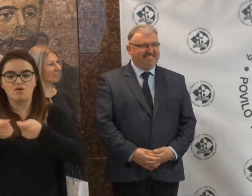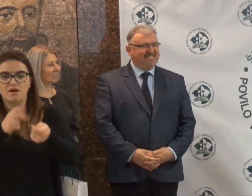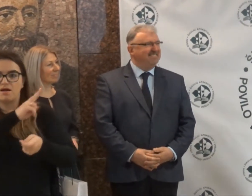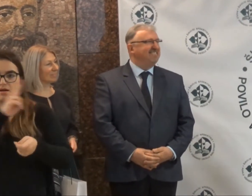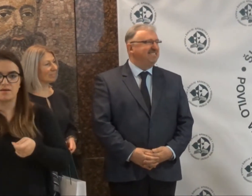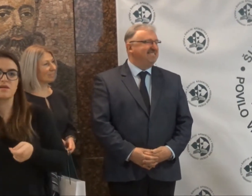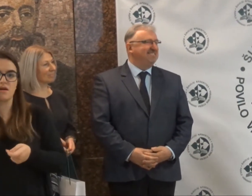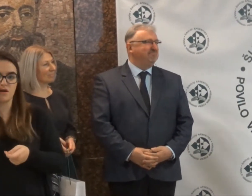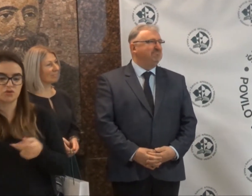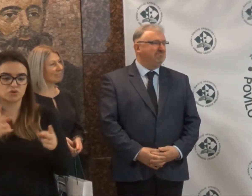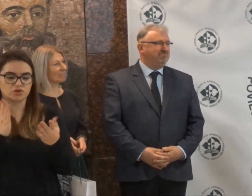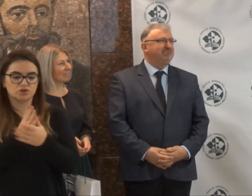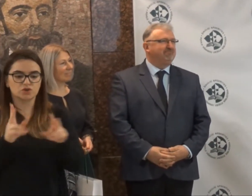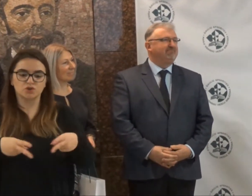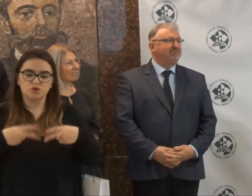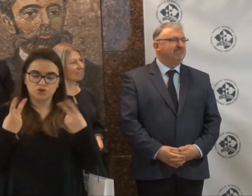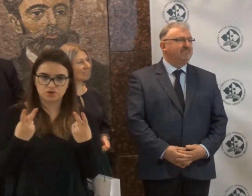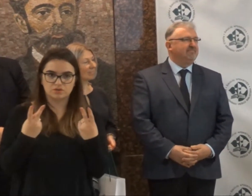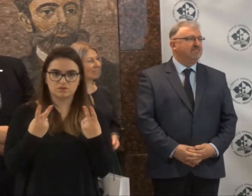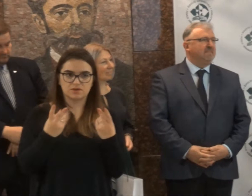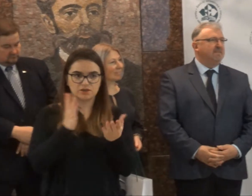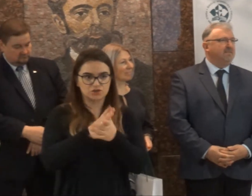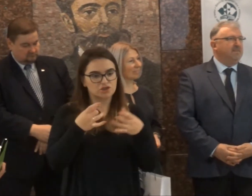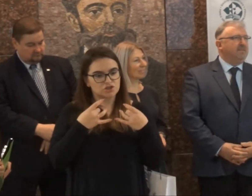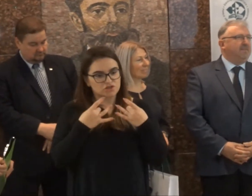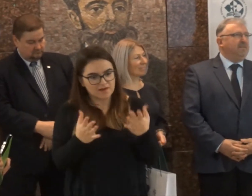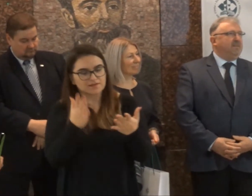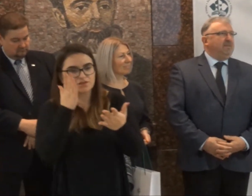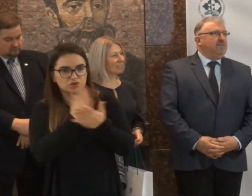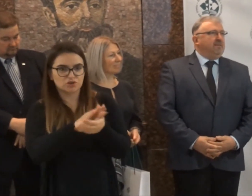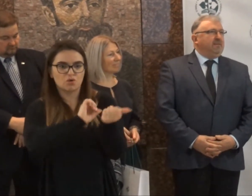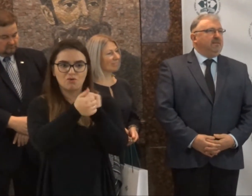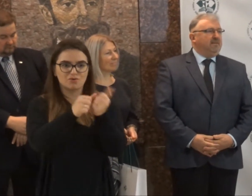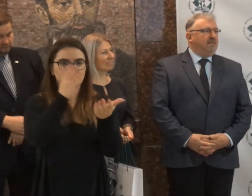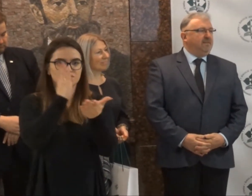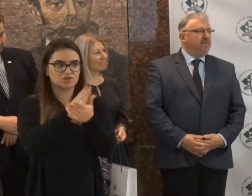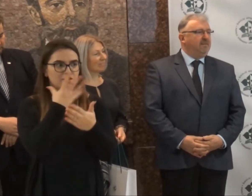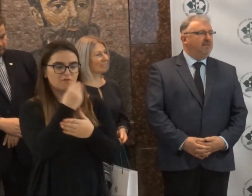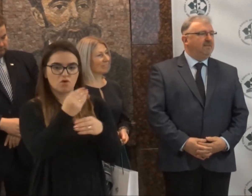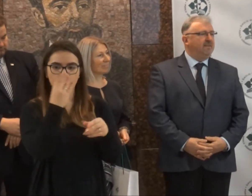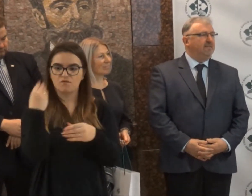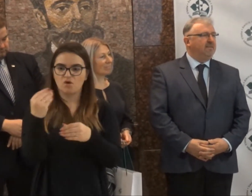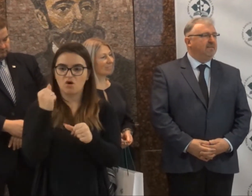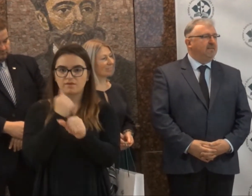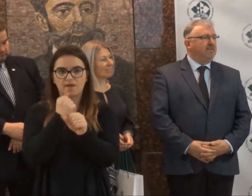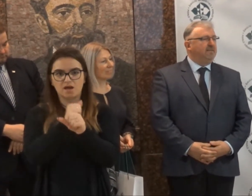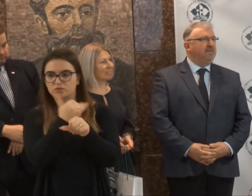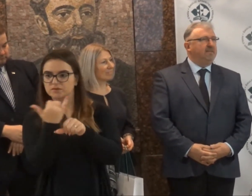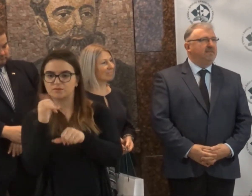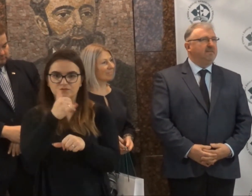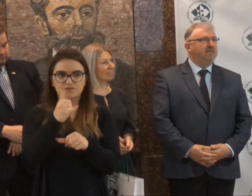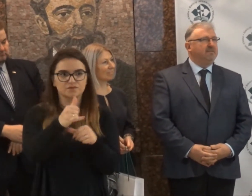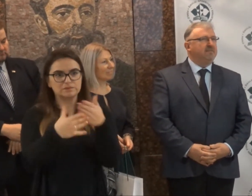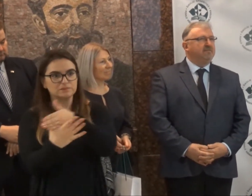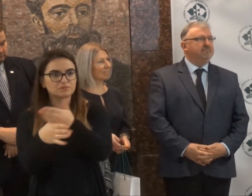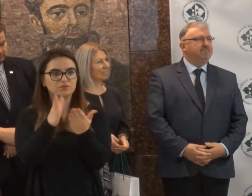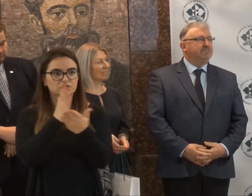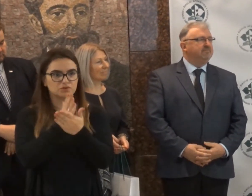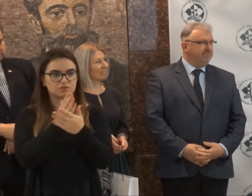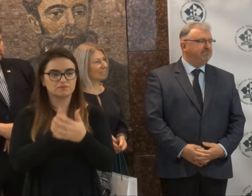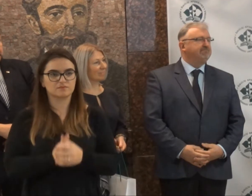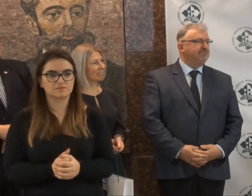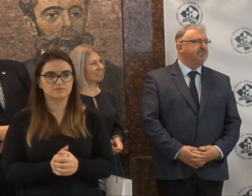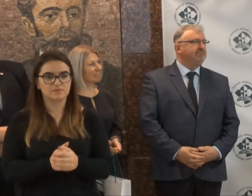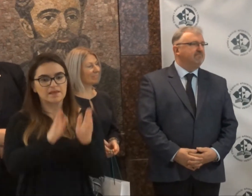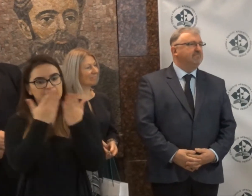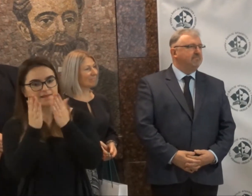organizatoriam, labai smagu, kad vyksta toks dalykas, kad vertiname vieni kitų darbus, kad mes taip pat esame tarp minties institucija ir per